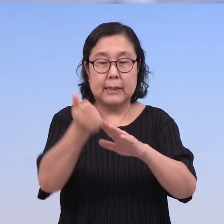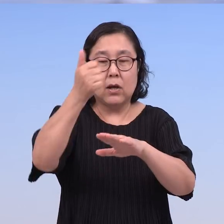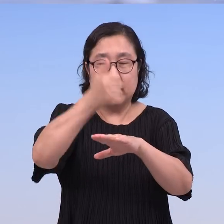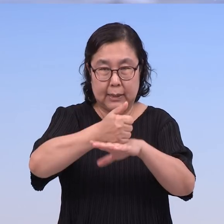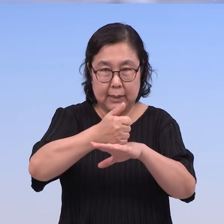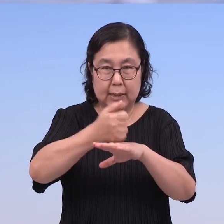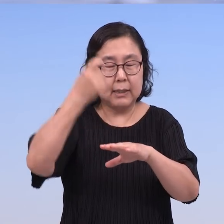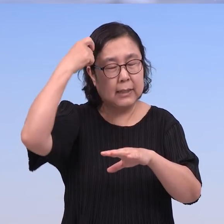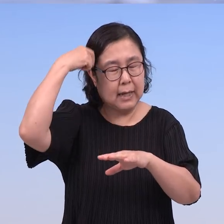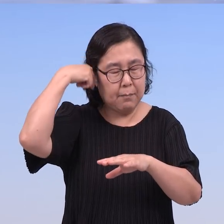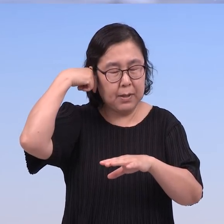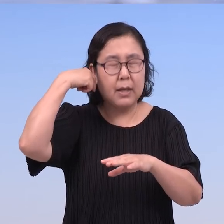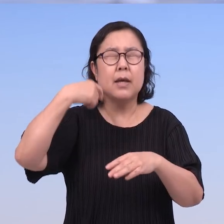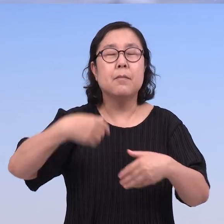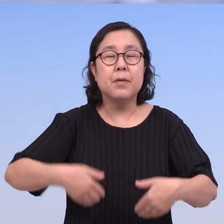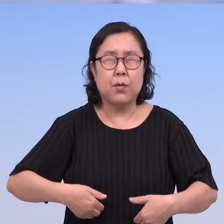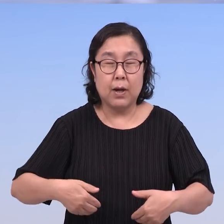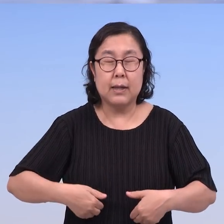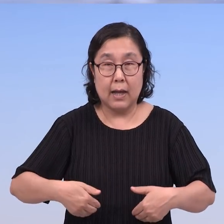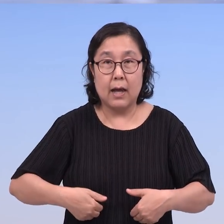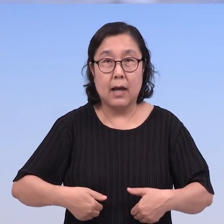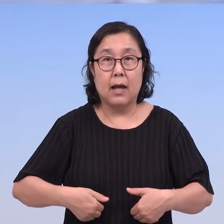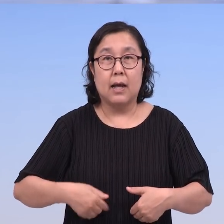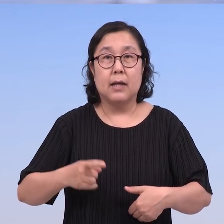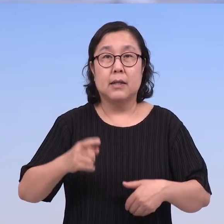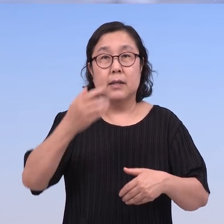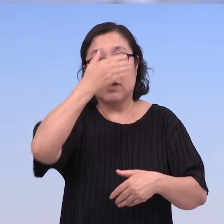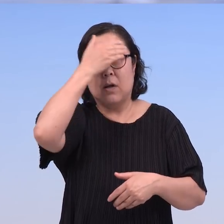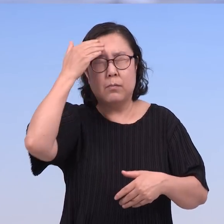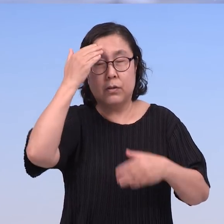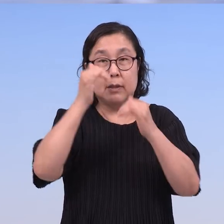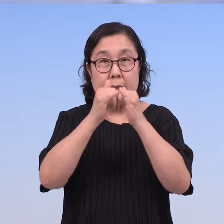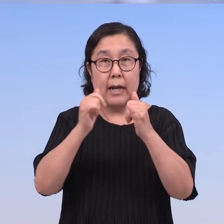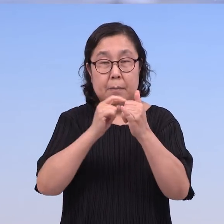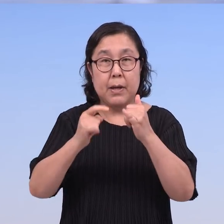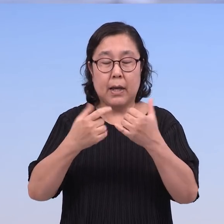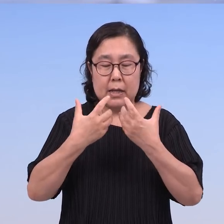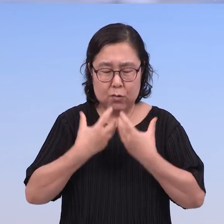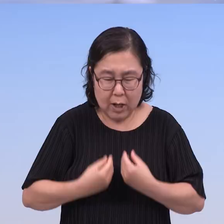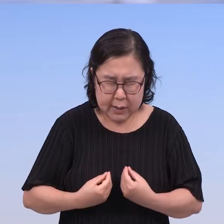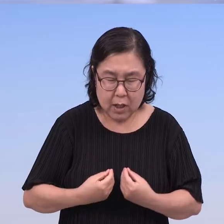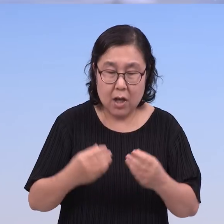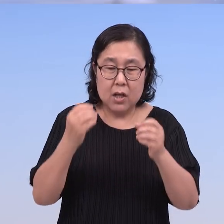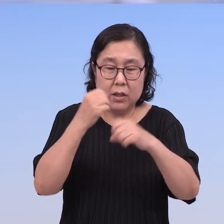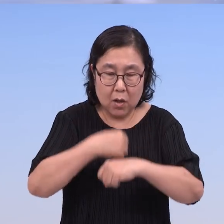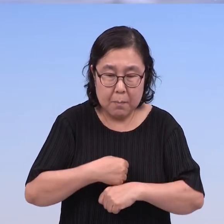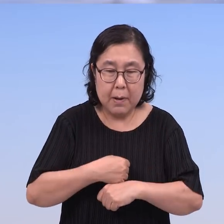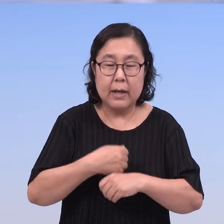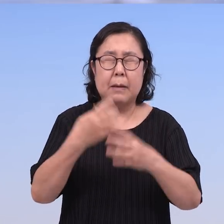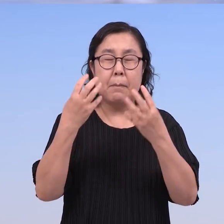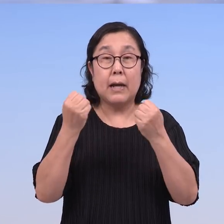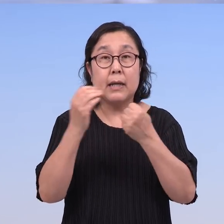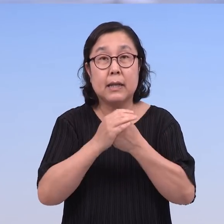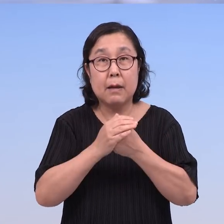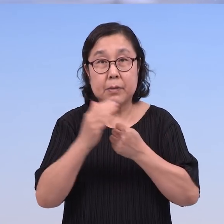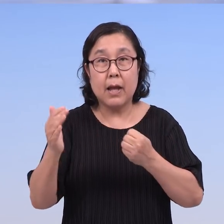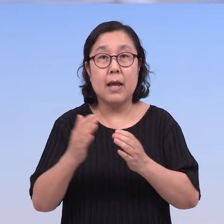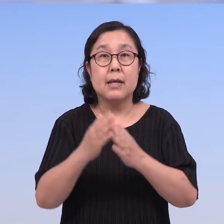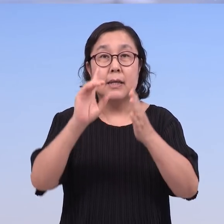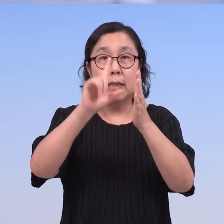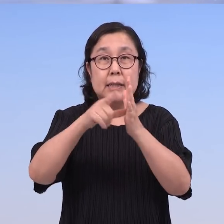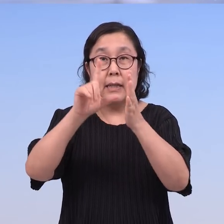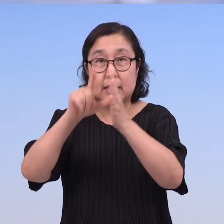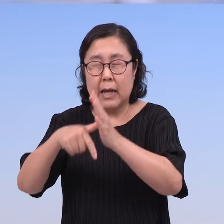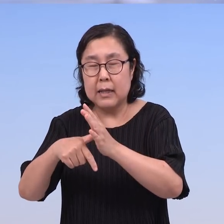작은 성취감이 필요하다. 작은 성취감. 이렇게 젊은이들에게 좌절과 낙심이 많은, 또 실패감이 많은 이